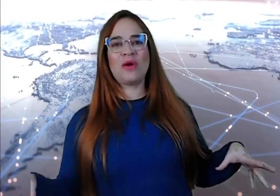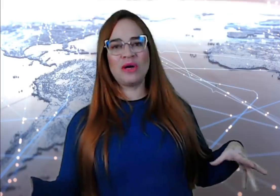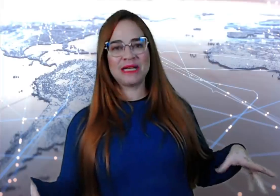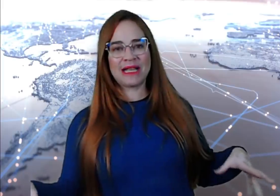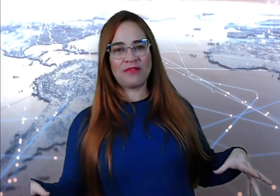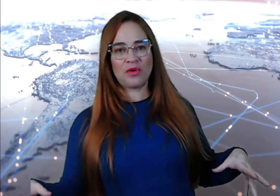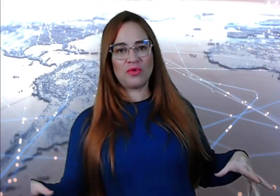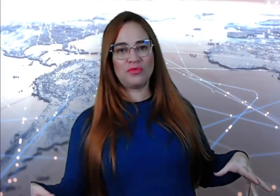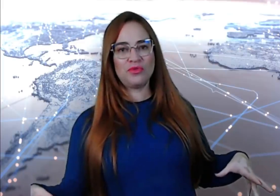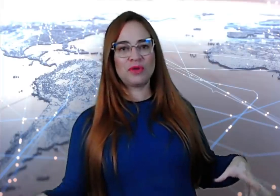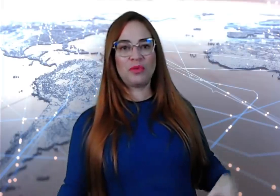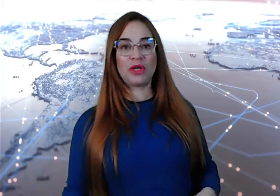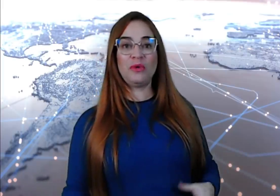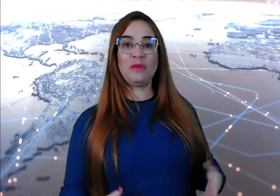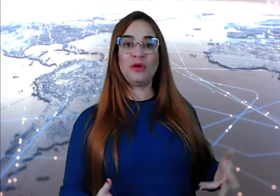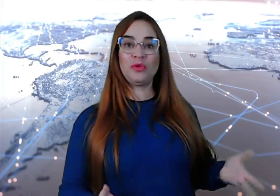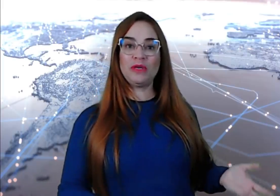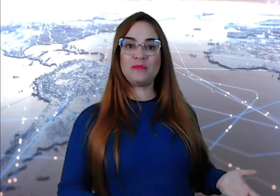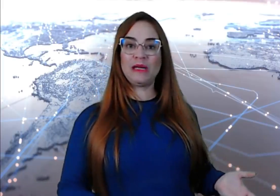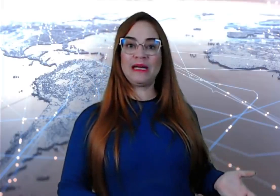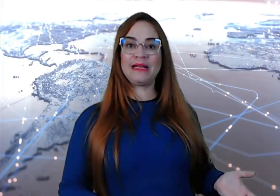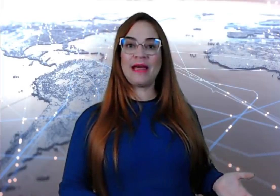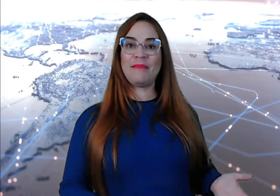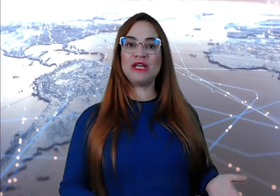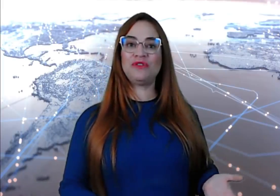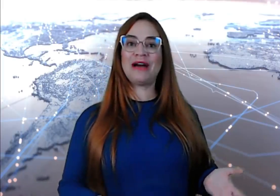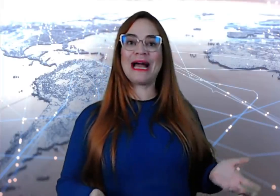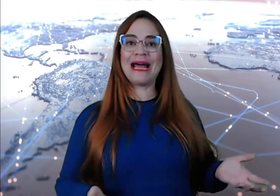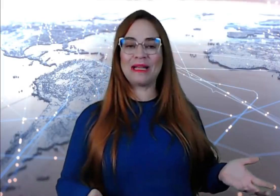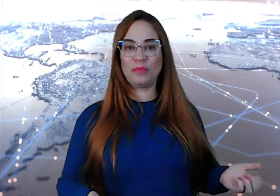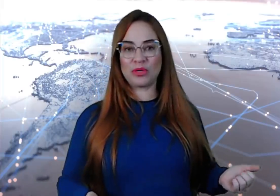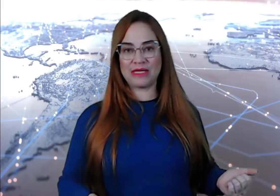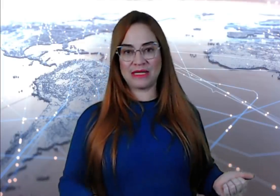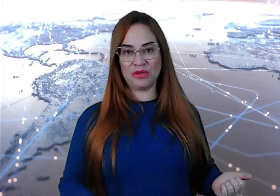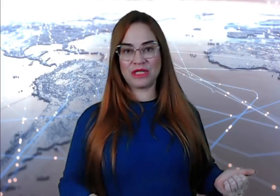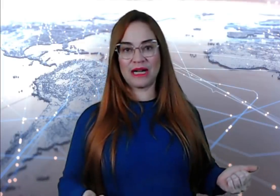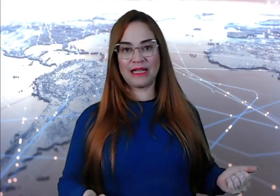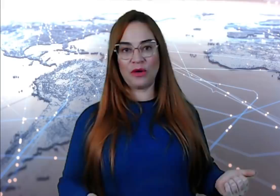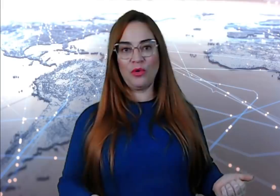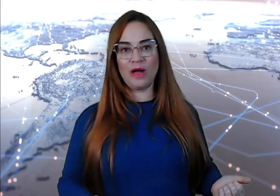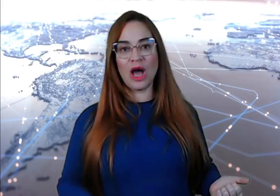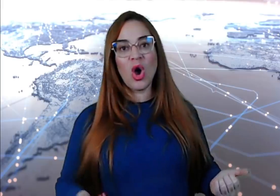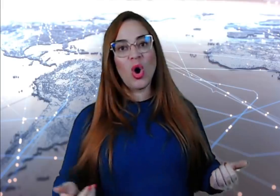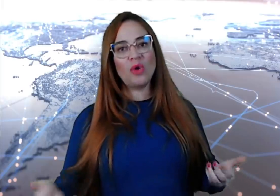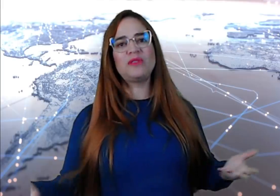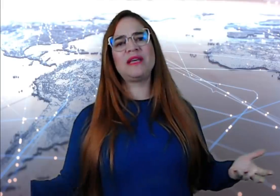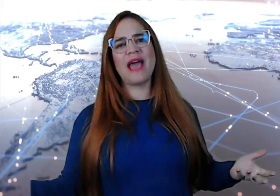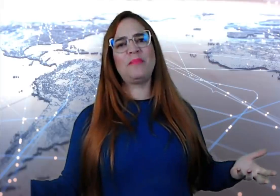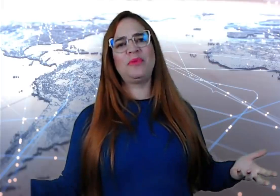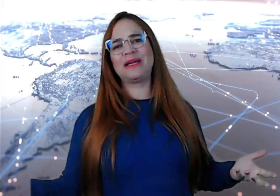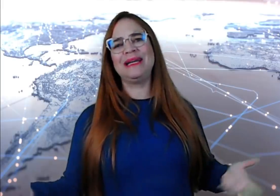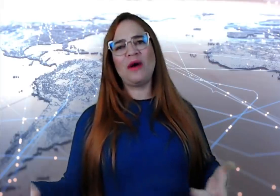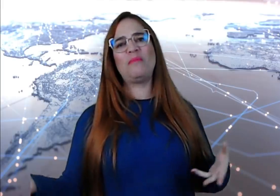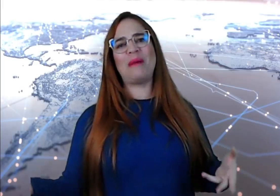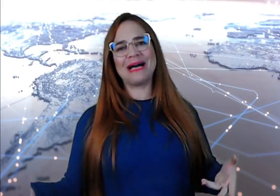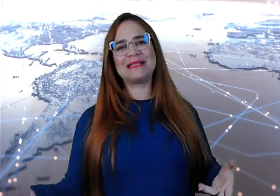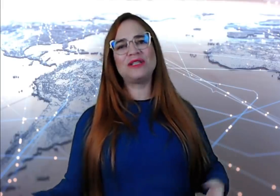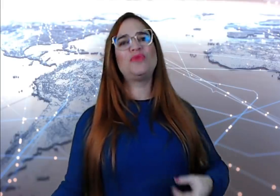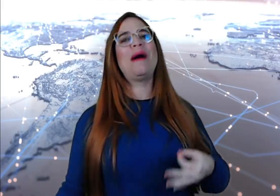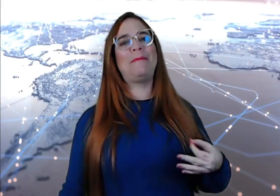coisa estava confusa porque o irmão do Luiz Pilantra é mais devagar que procissão de tartaruga ou se é porque não passa de uma